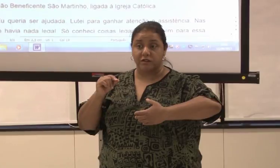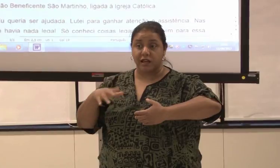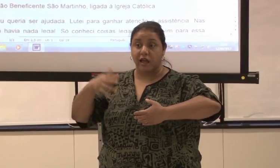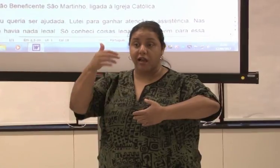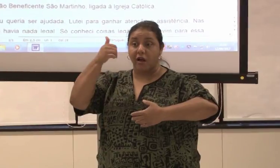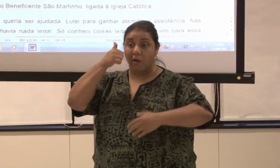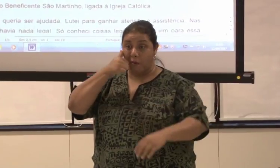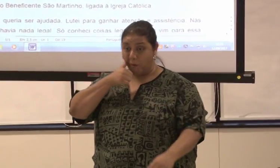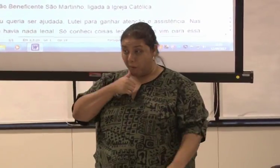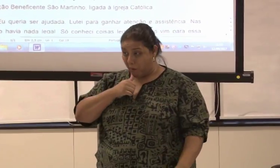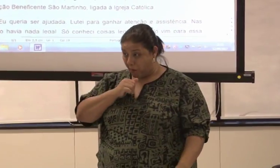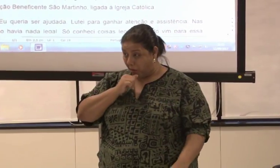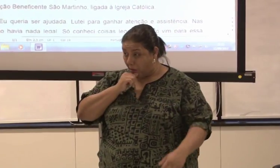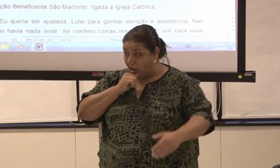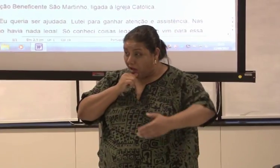fazer?